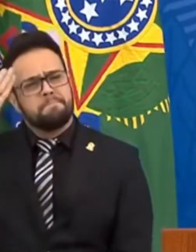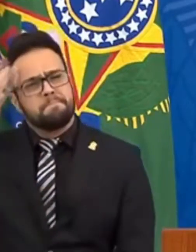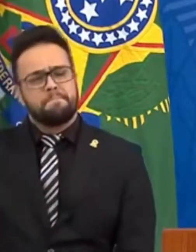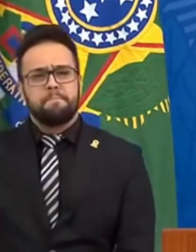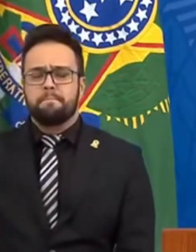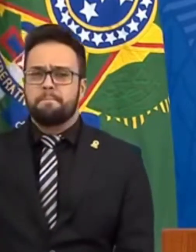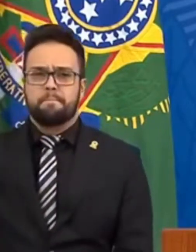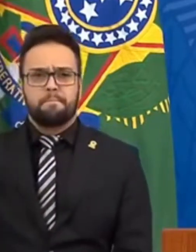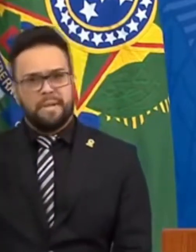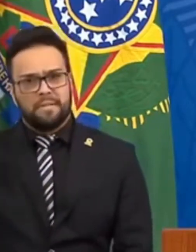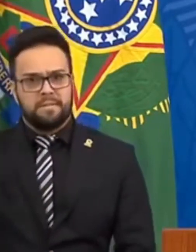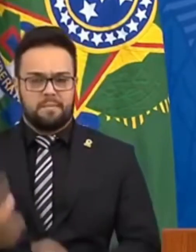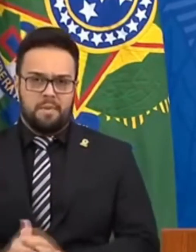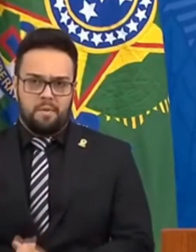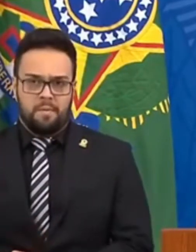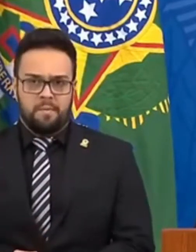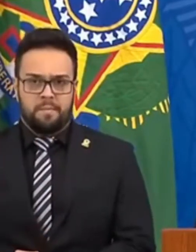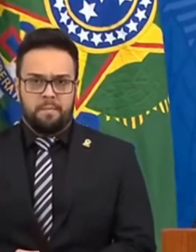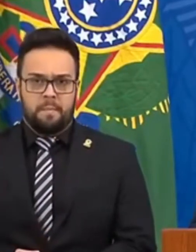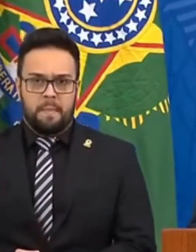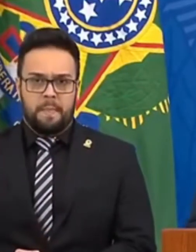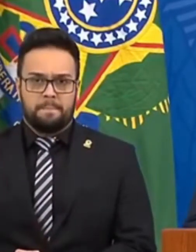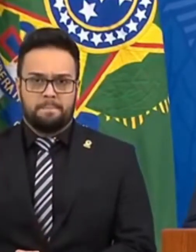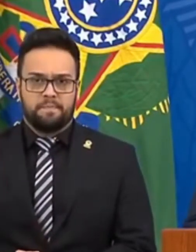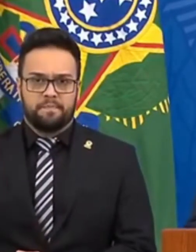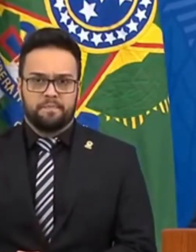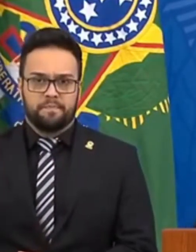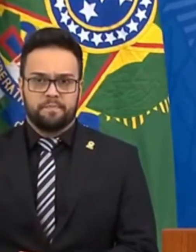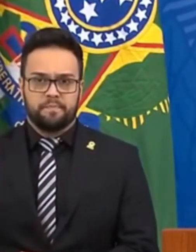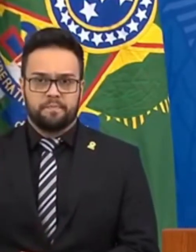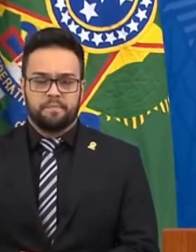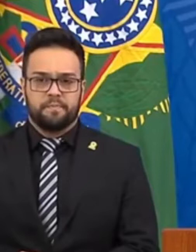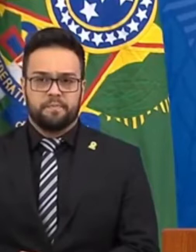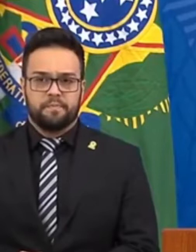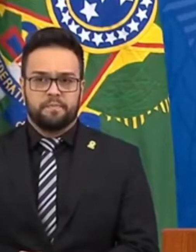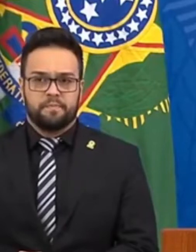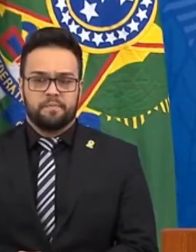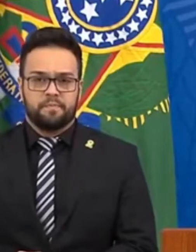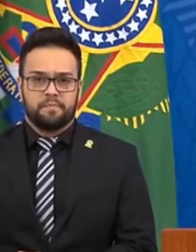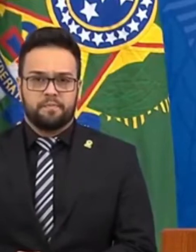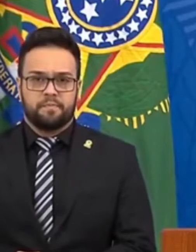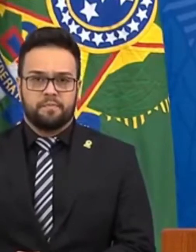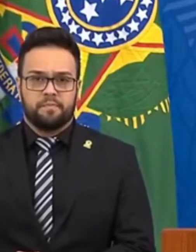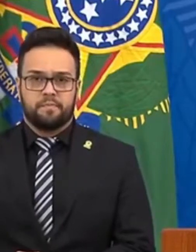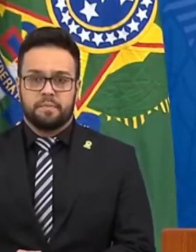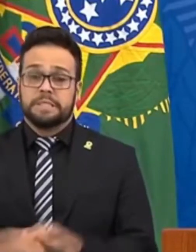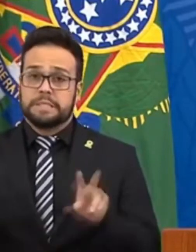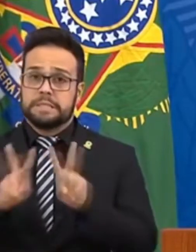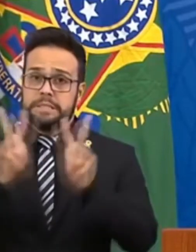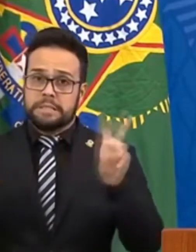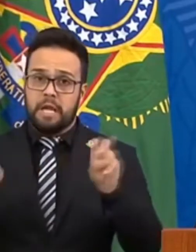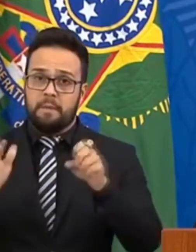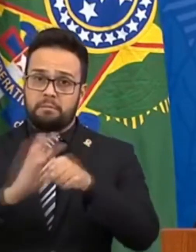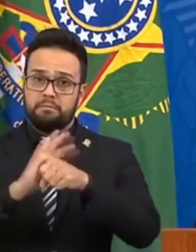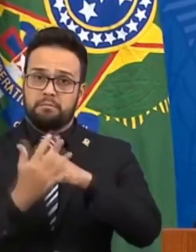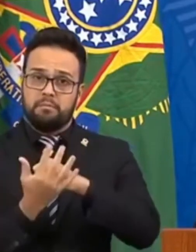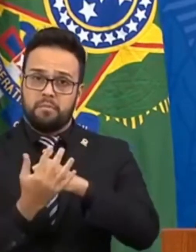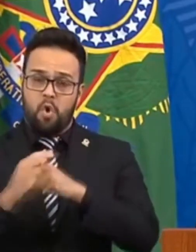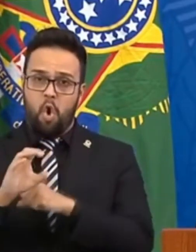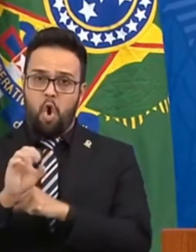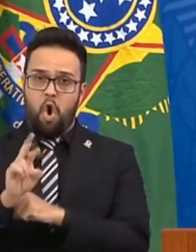lugar é a questão e do coronavírus